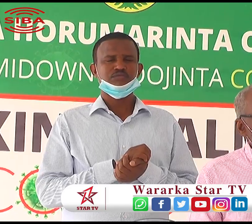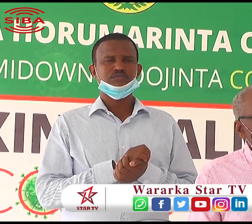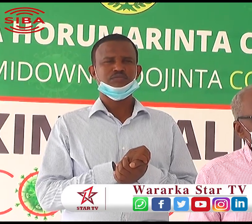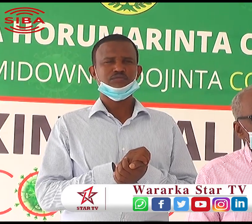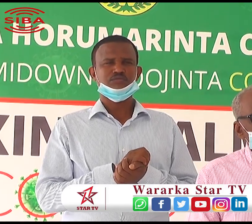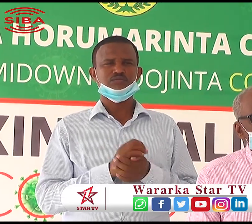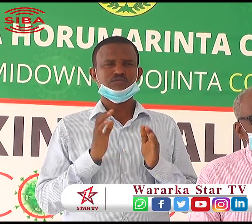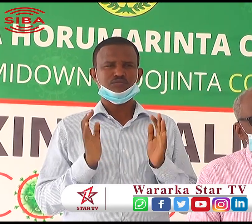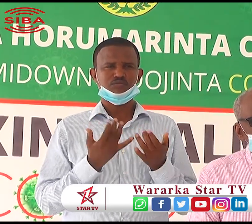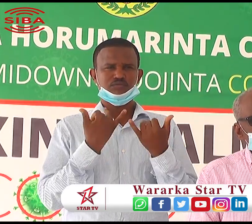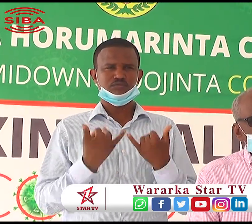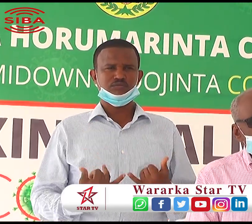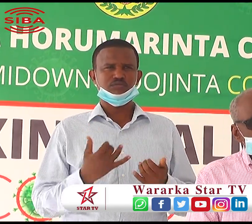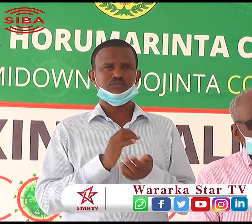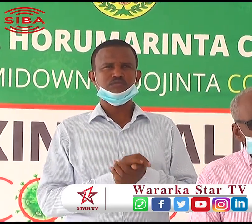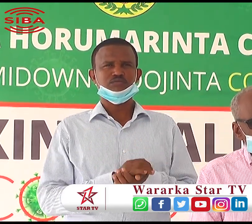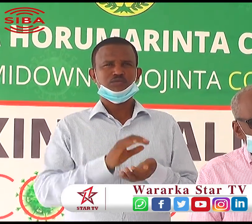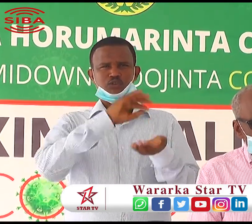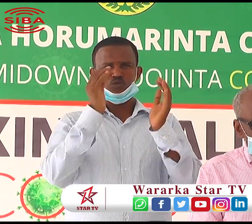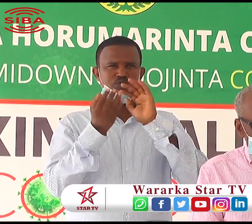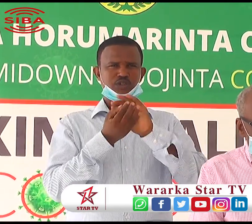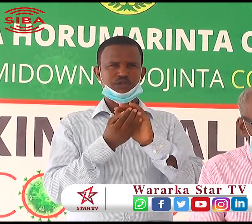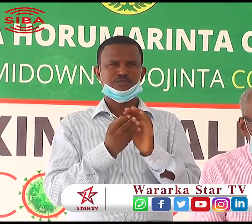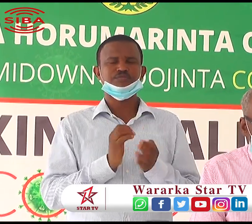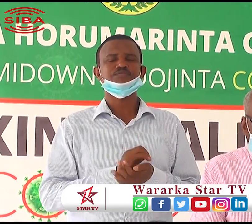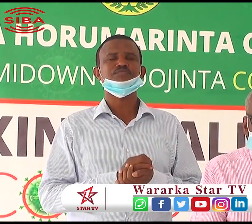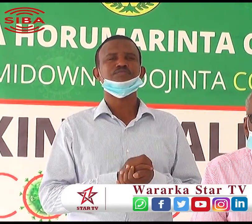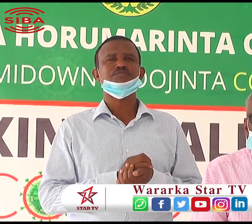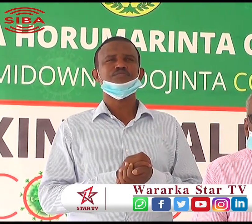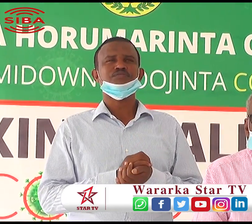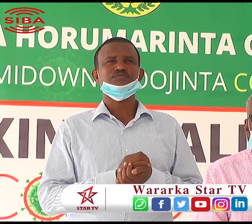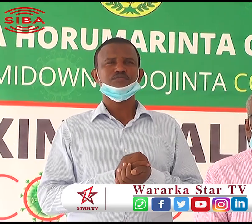waxa ay ahayd isu geyn